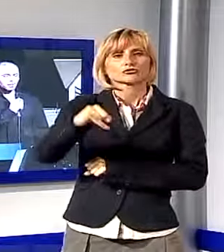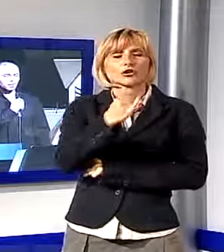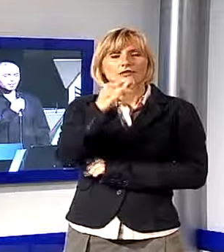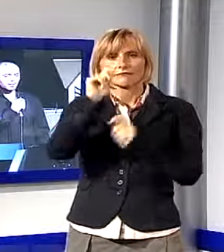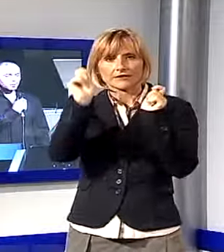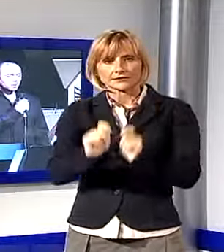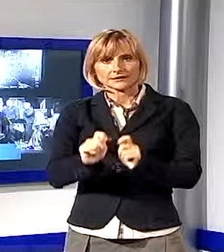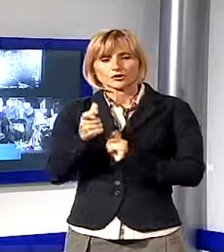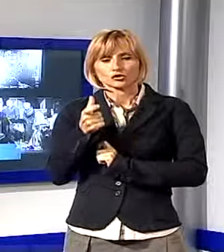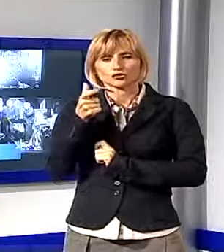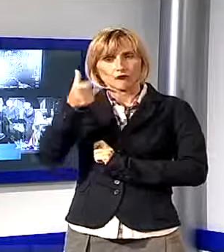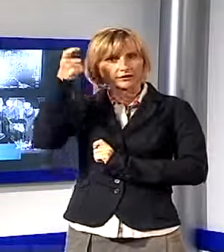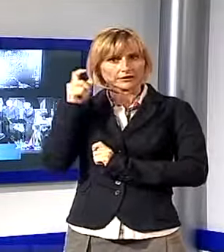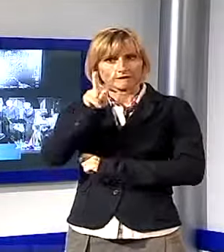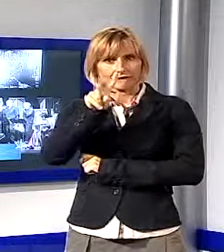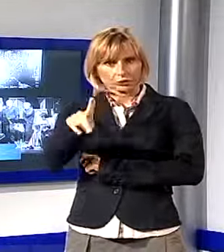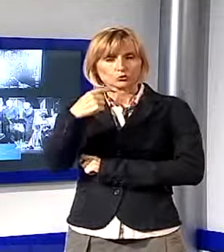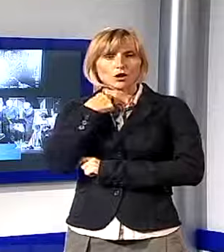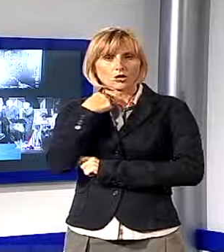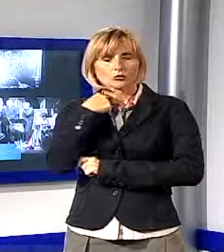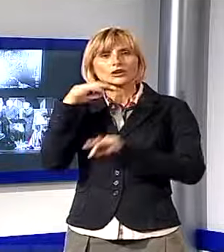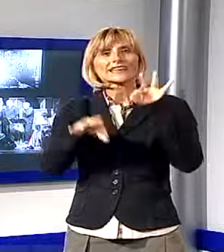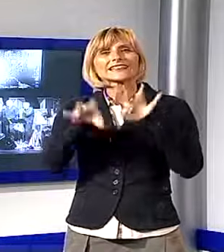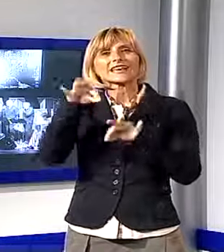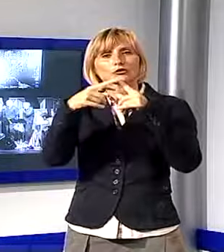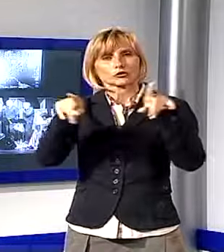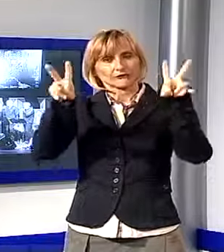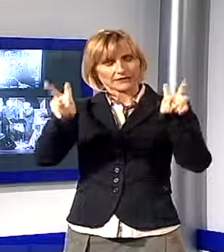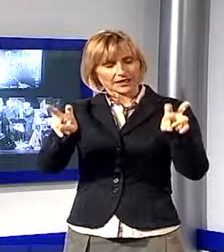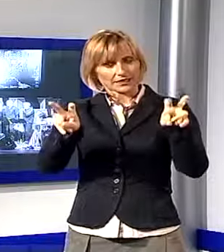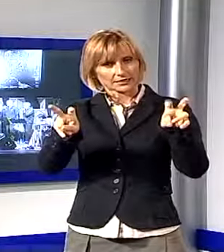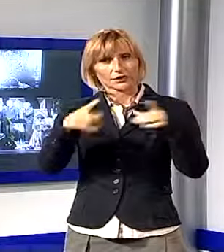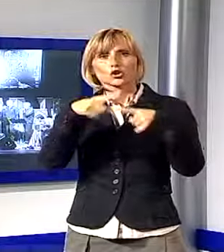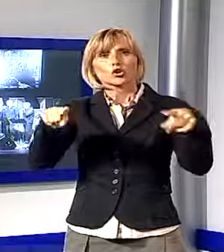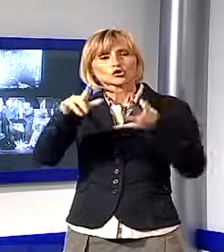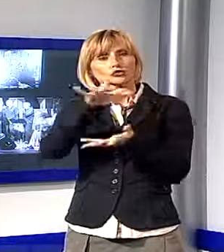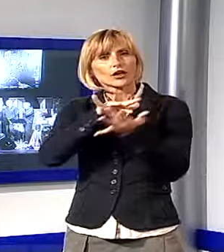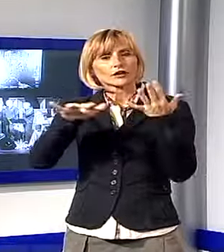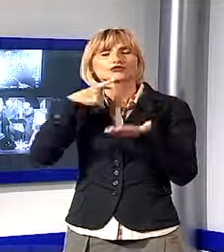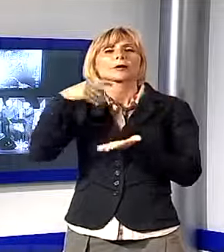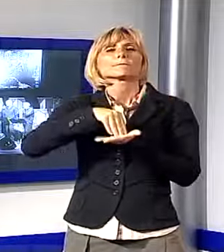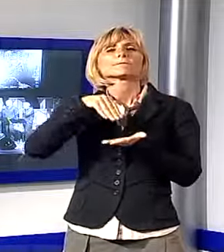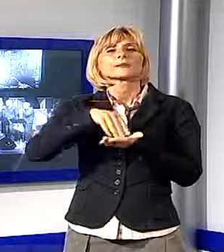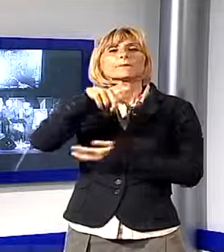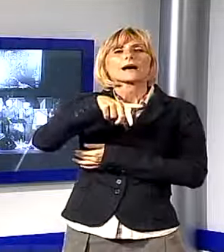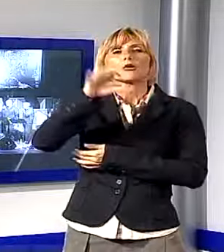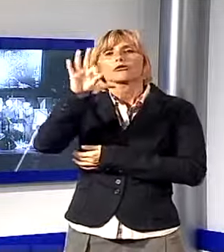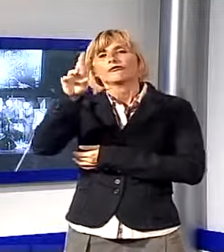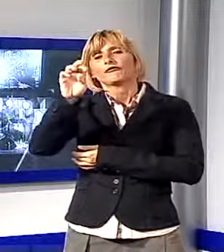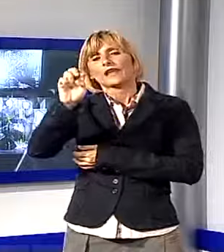al Teatro dei Differenti, grazie al concerto Mistico Mediterraneo con protagonista Paolo Fresu. Il grande jazzista,